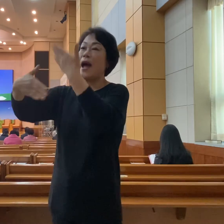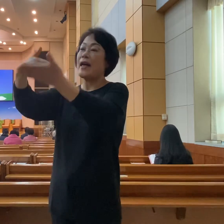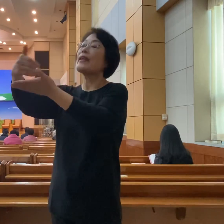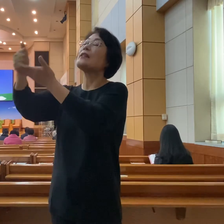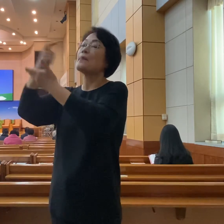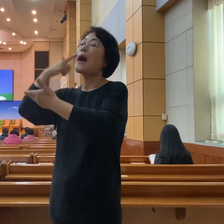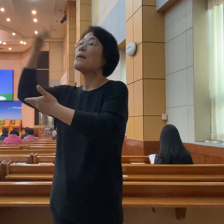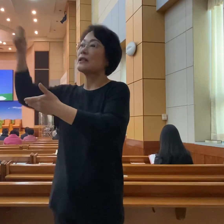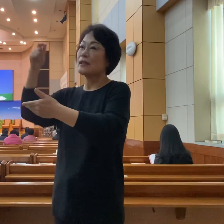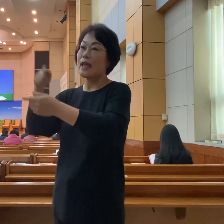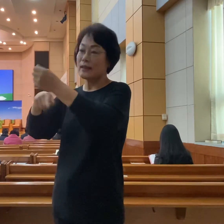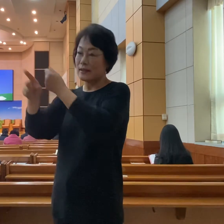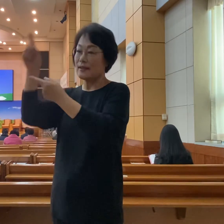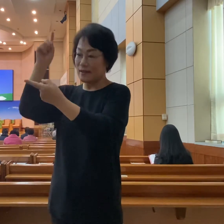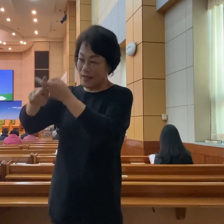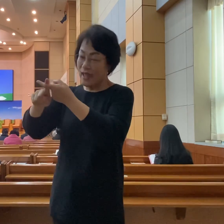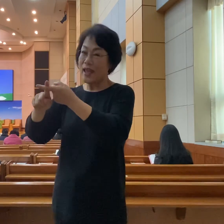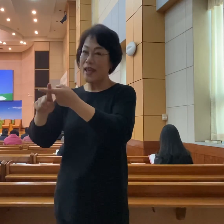아뢰는 거예요.